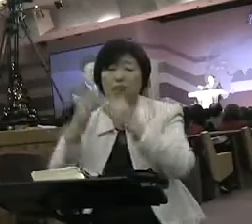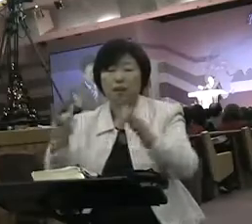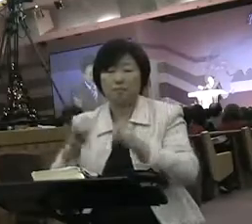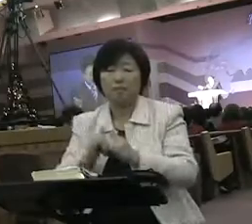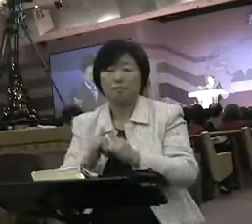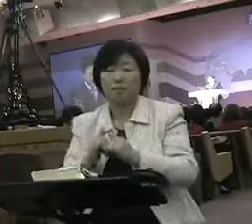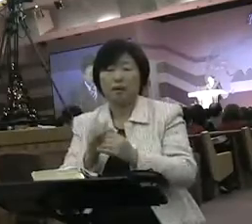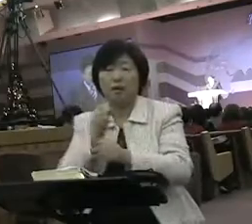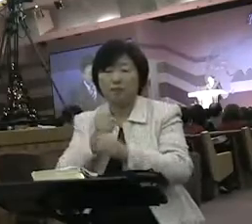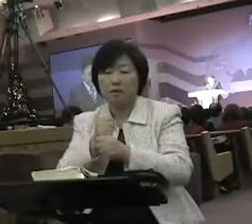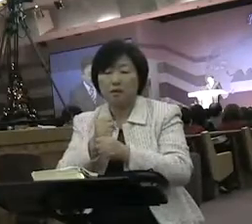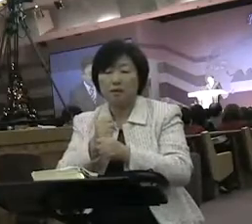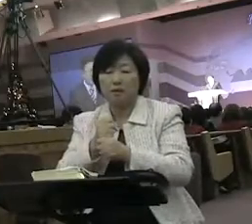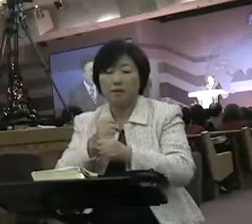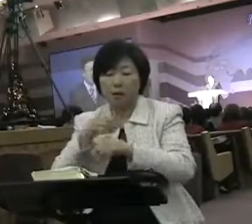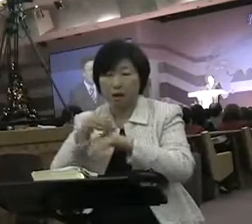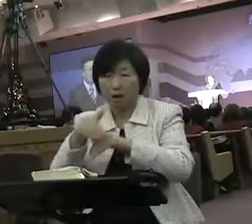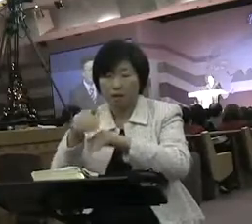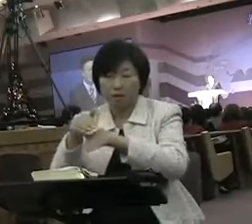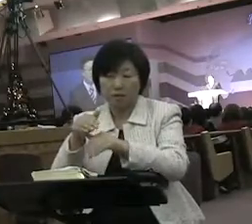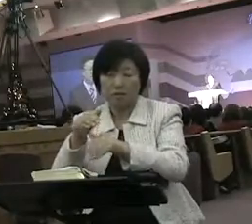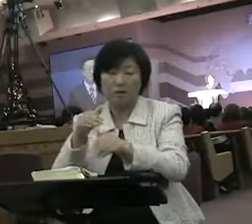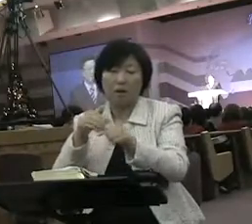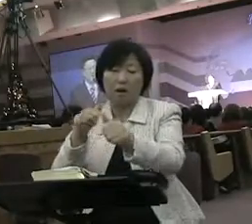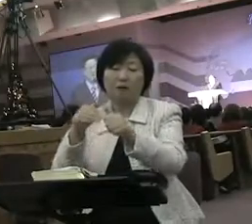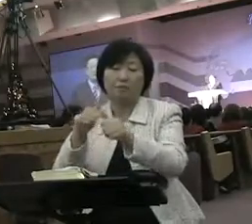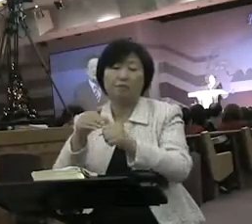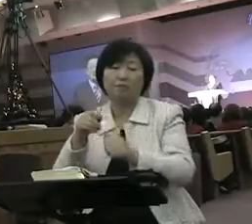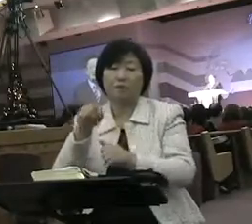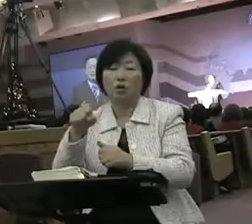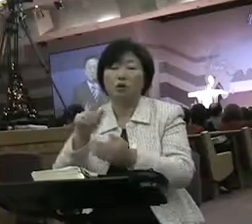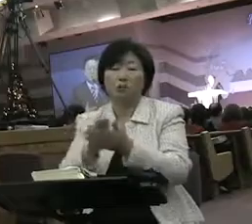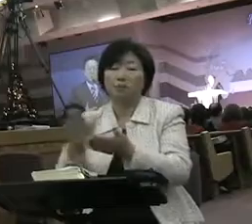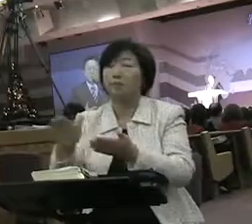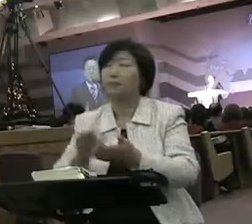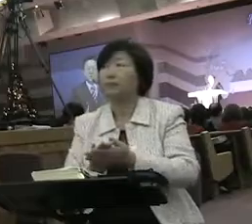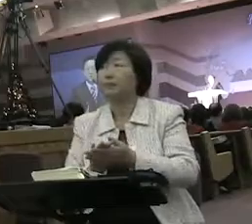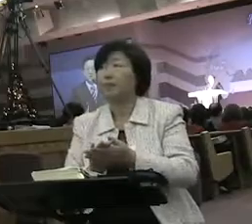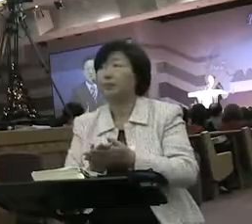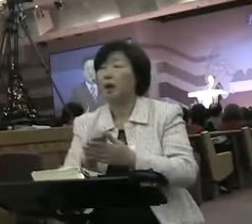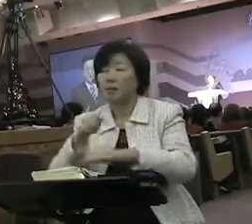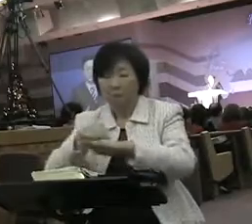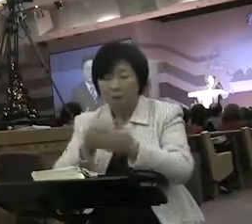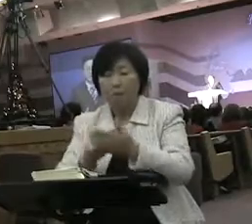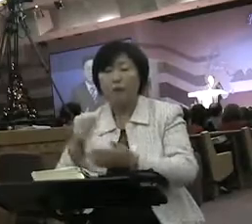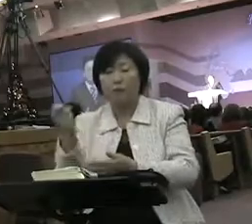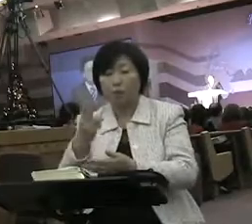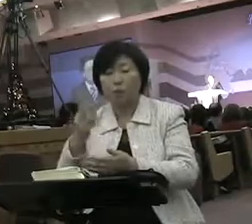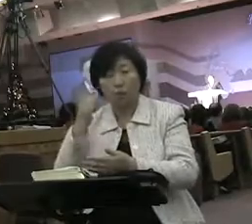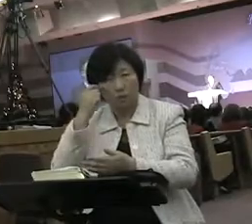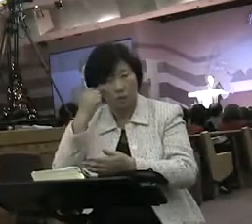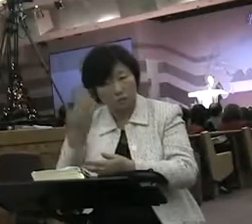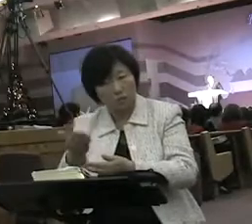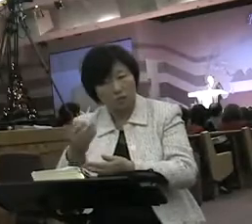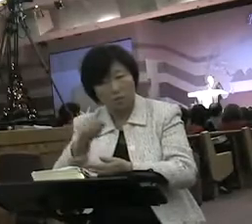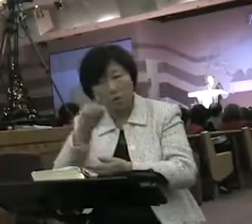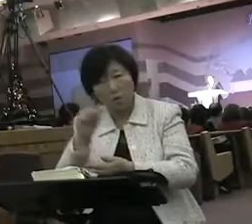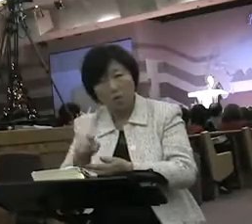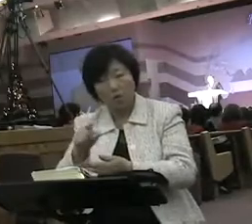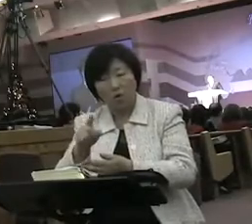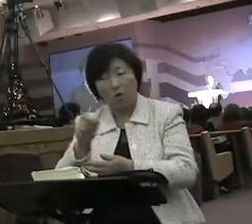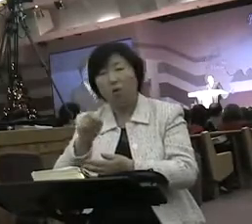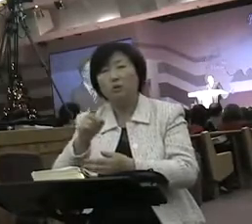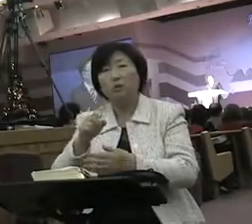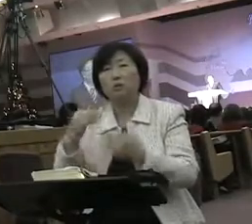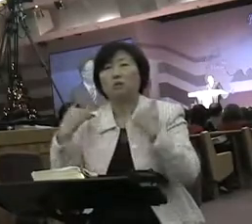사람을 만들어 가는 것입니다. 제 마음에 또 질문이 있습니다. 어떤 사람이 그럼 성숙한